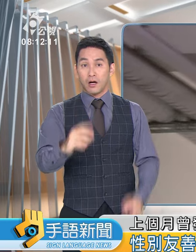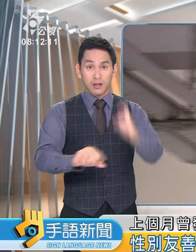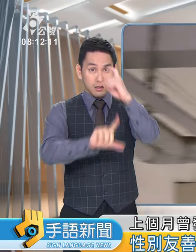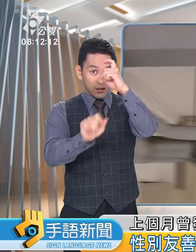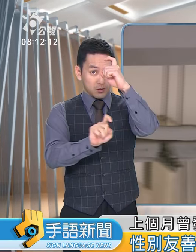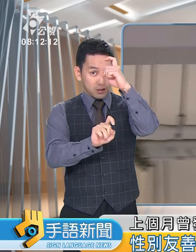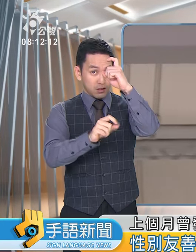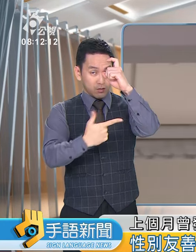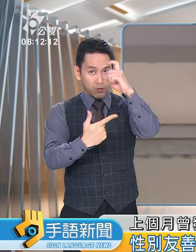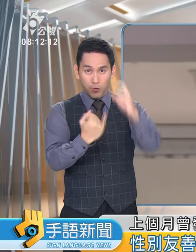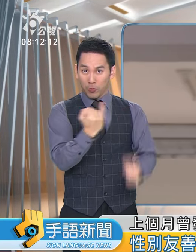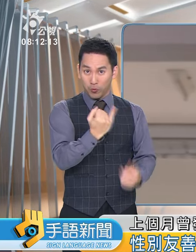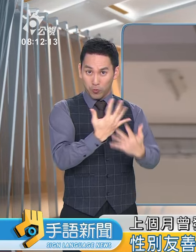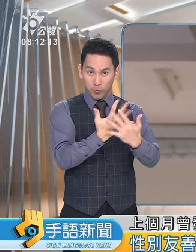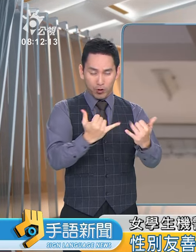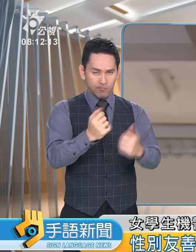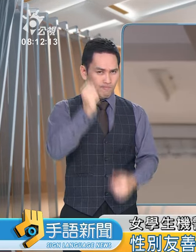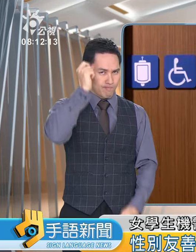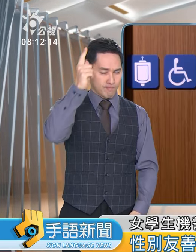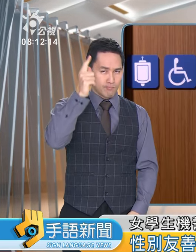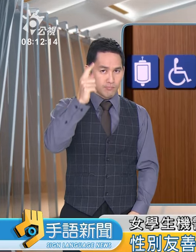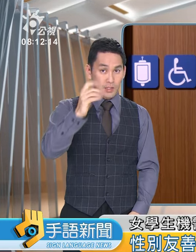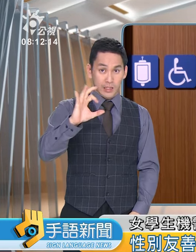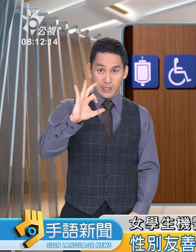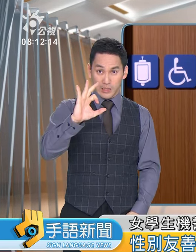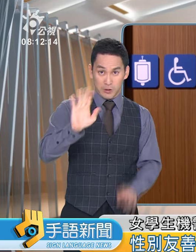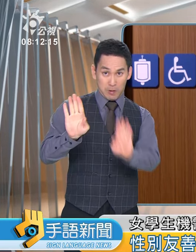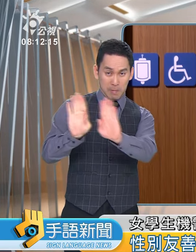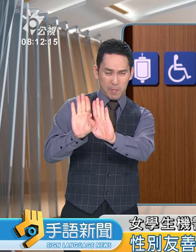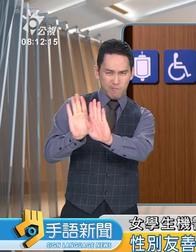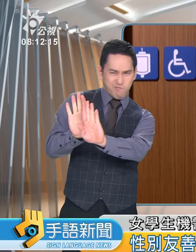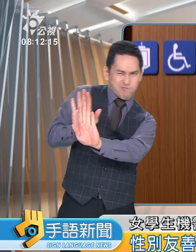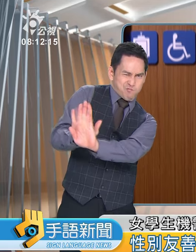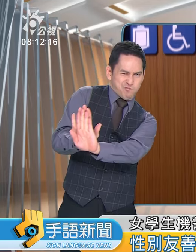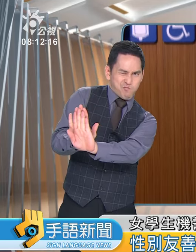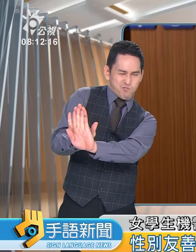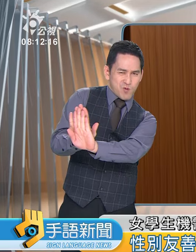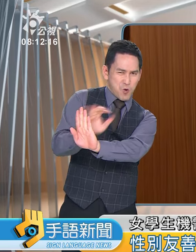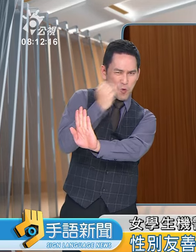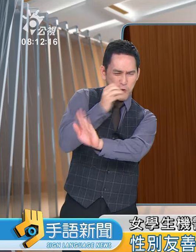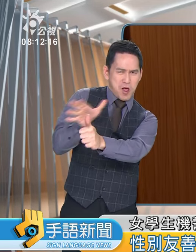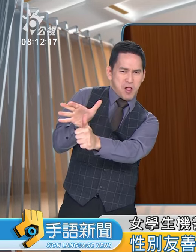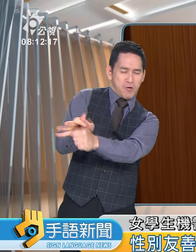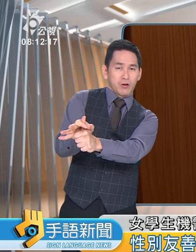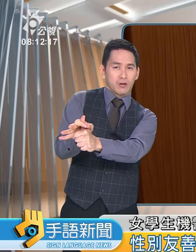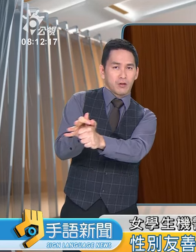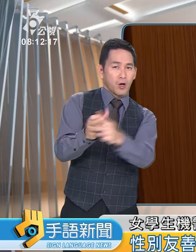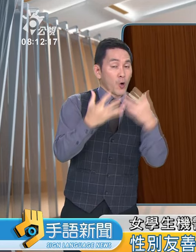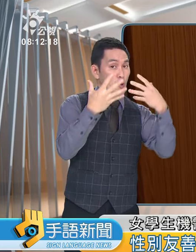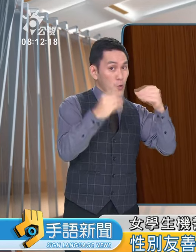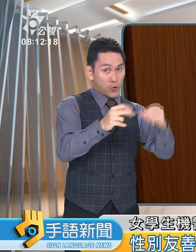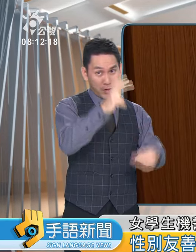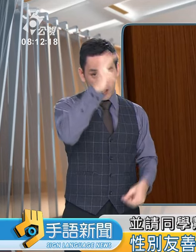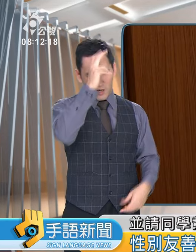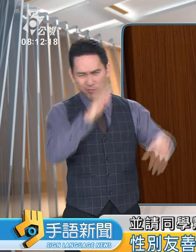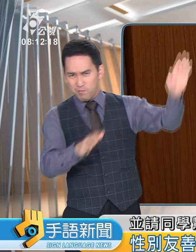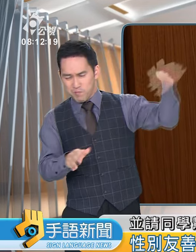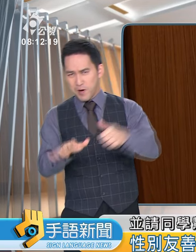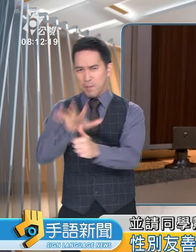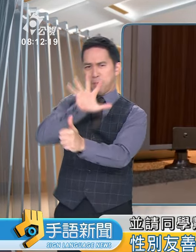拍，女学生机警堵住厕所门，不让犯嫌逃出，并请同学帮忙